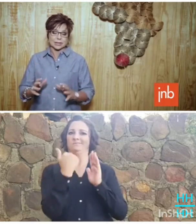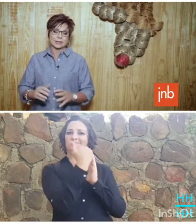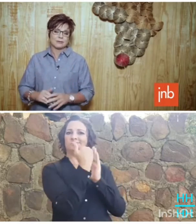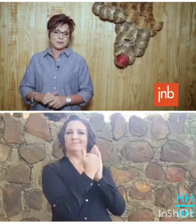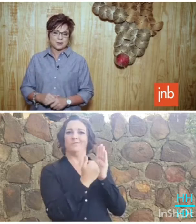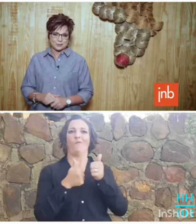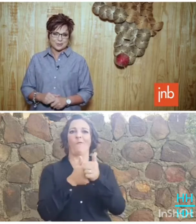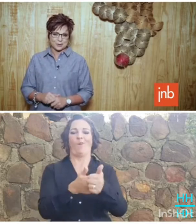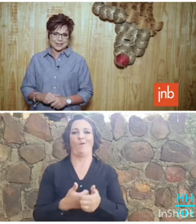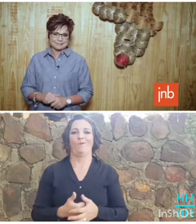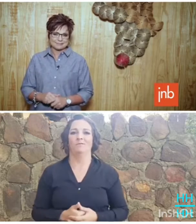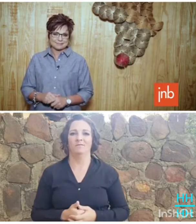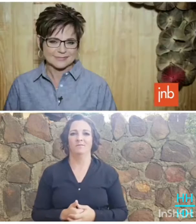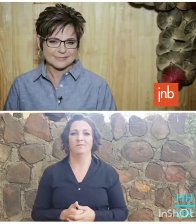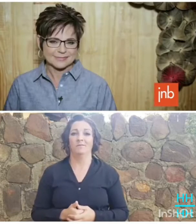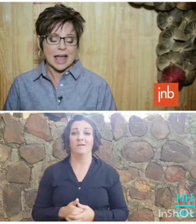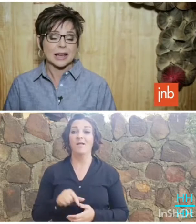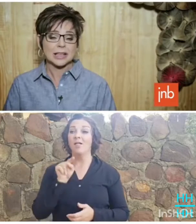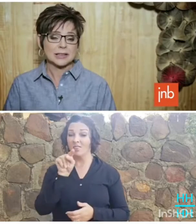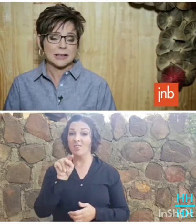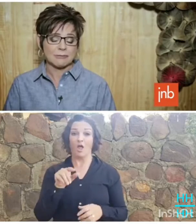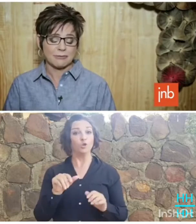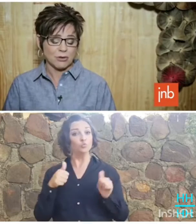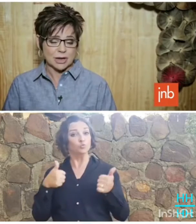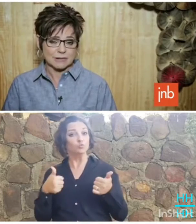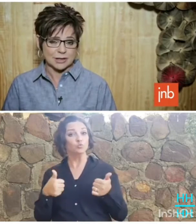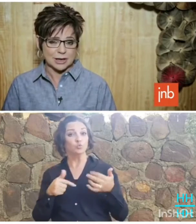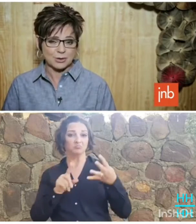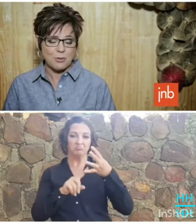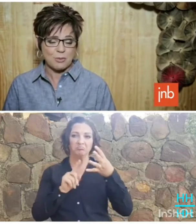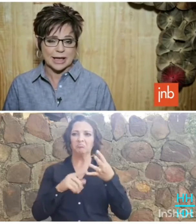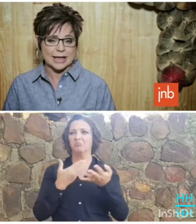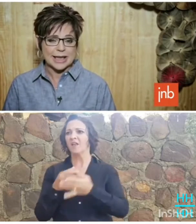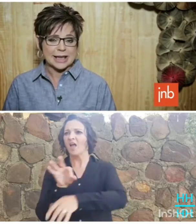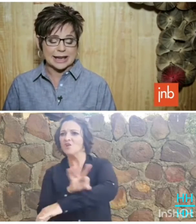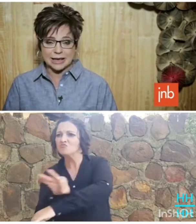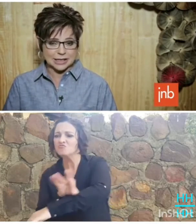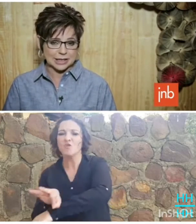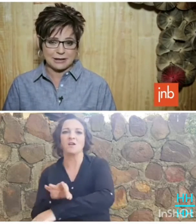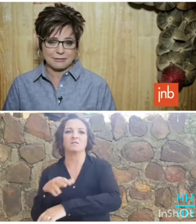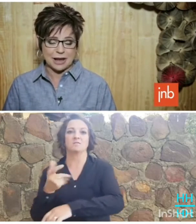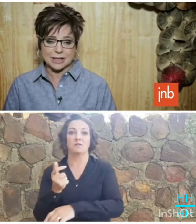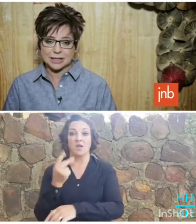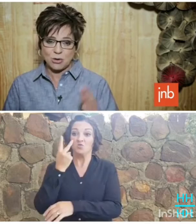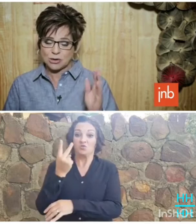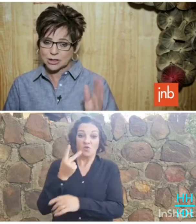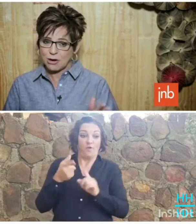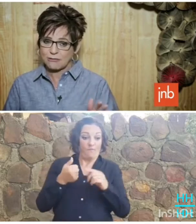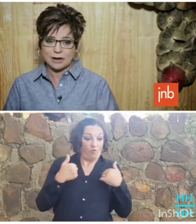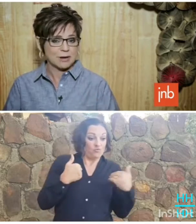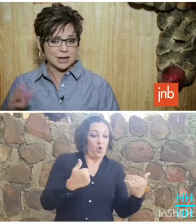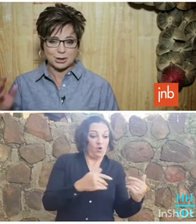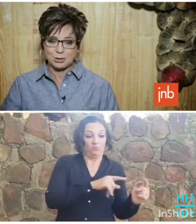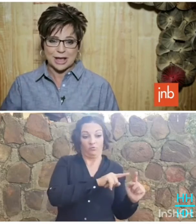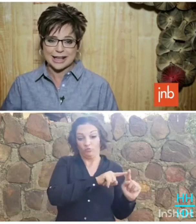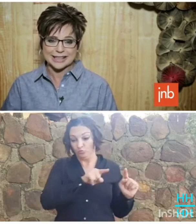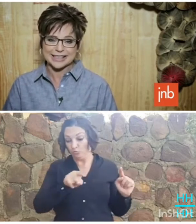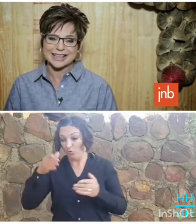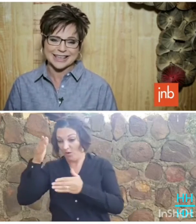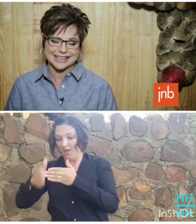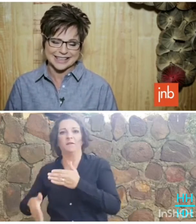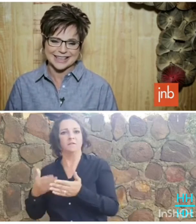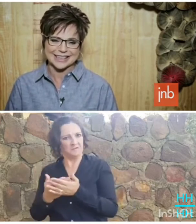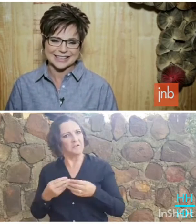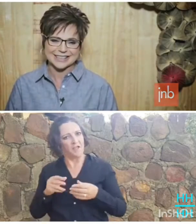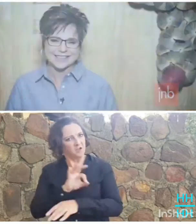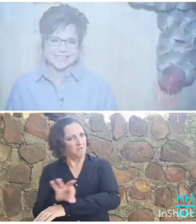waardes voldoen word nie. Hulle is natuurlijk wonderlik wanneer het kom by reelingstref. Hulle sien ook een saak van die begin tot die einde